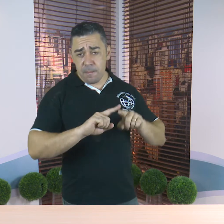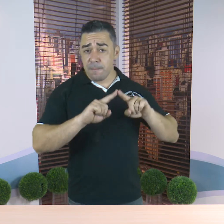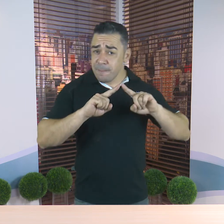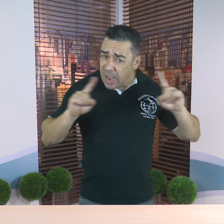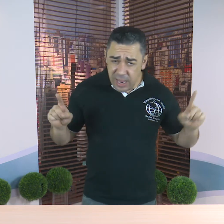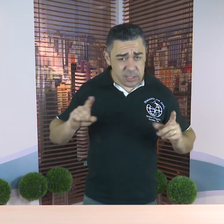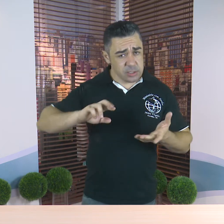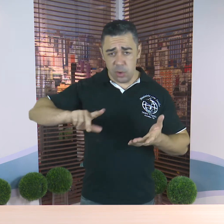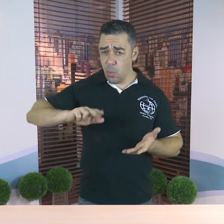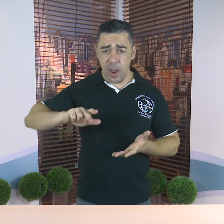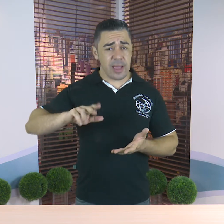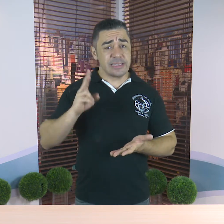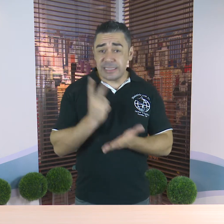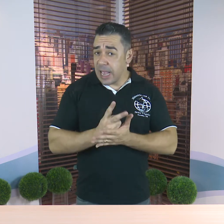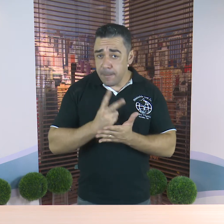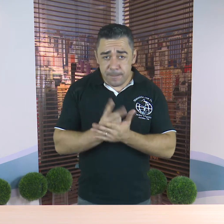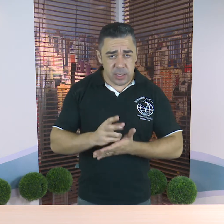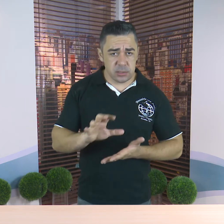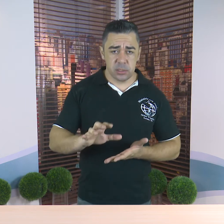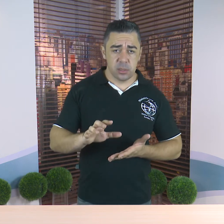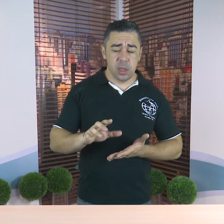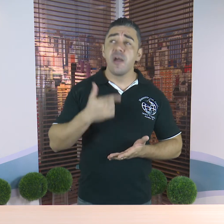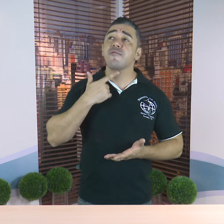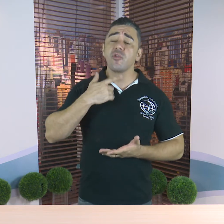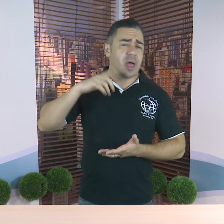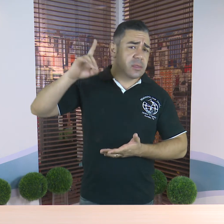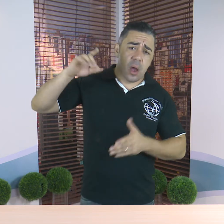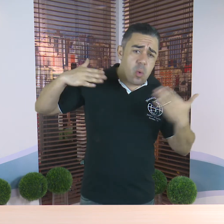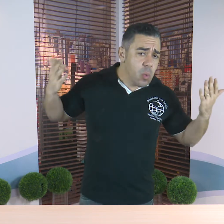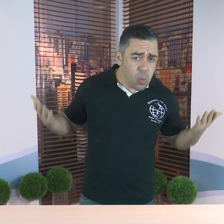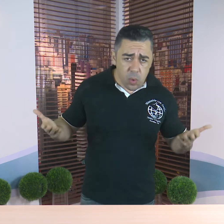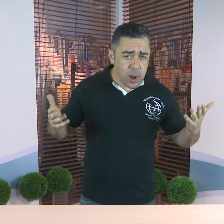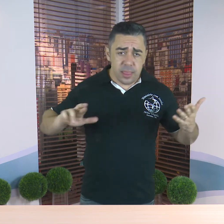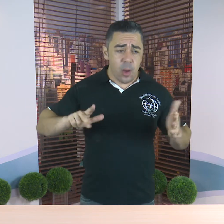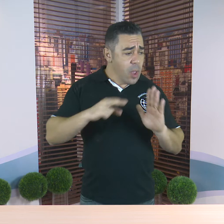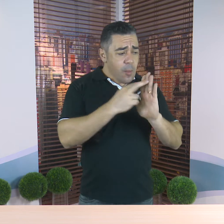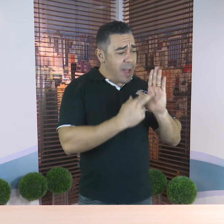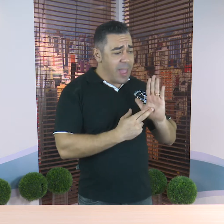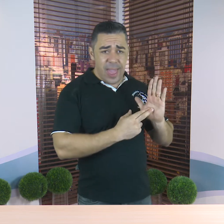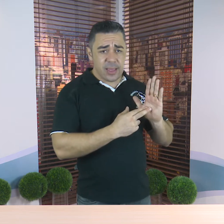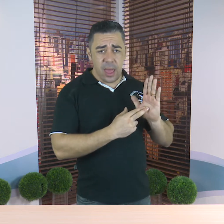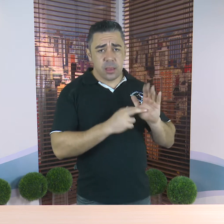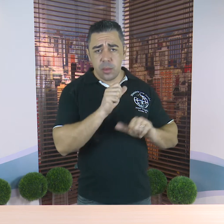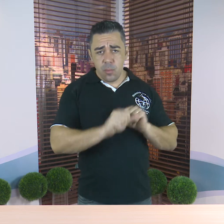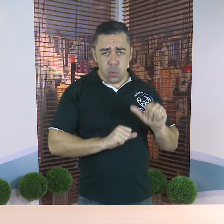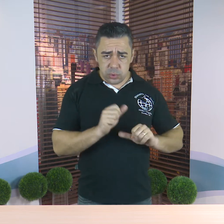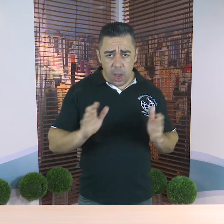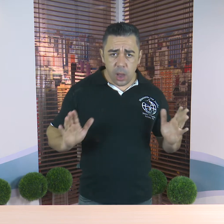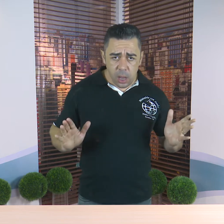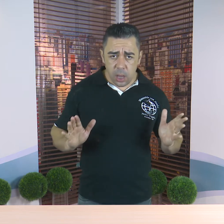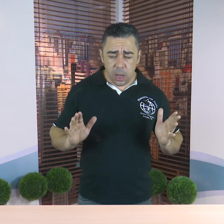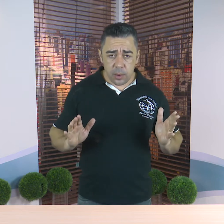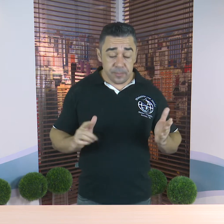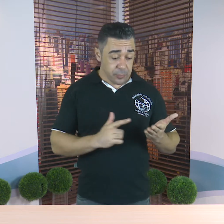conta da realidade. Portanto, ela não é uma regra inflexível e imutável. O livro de Jó